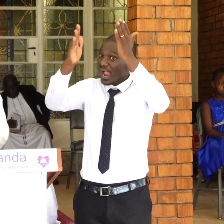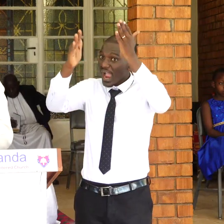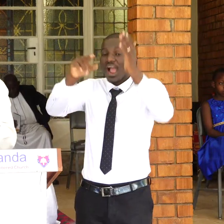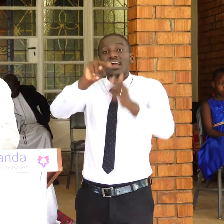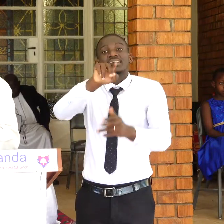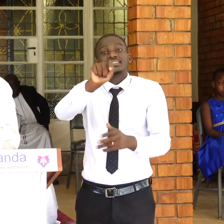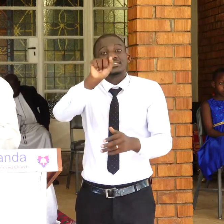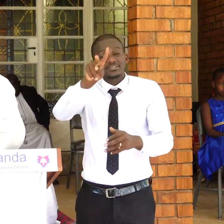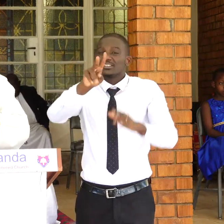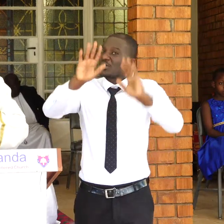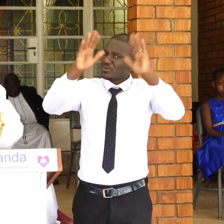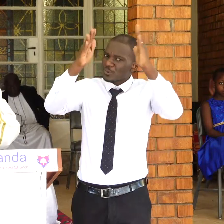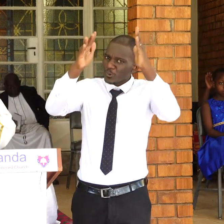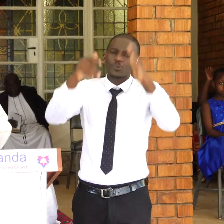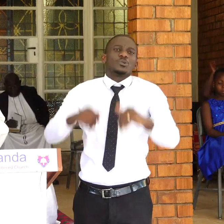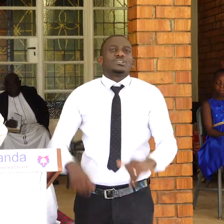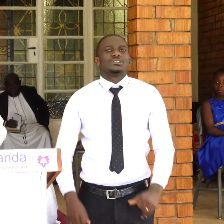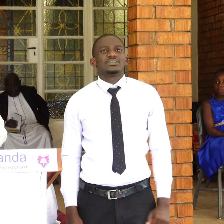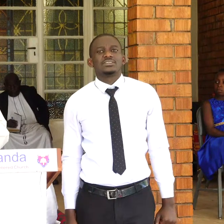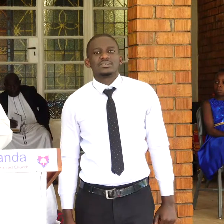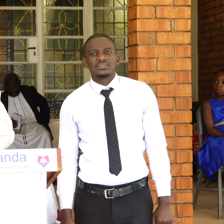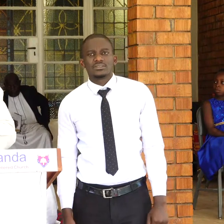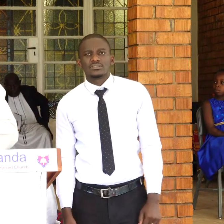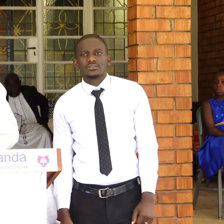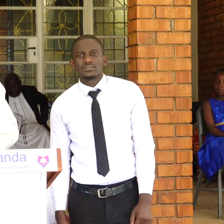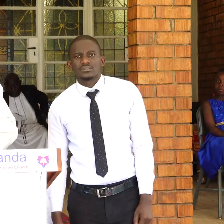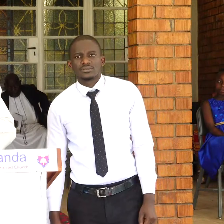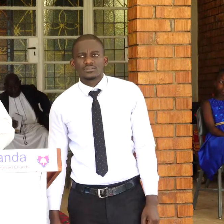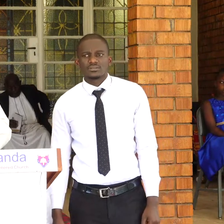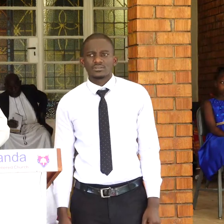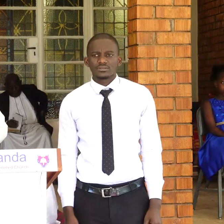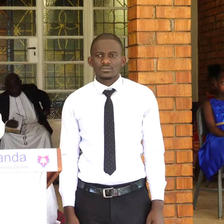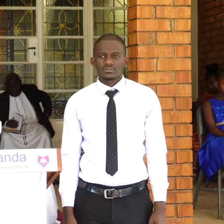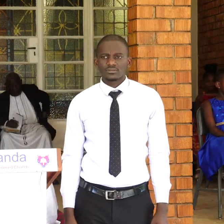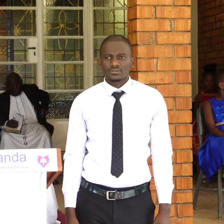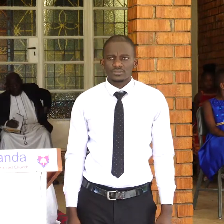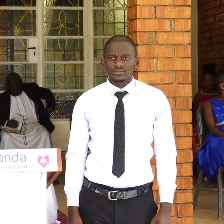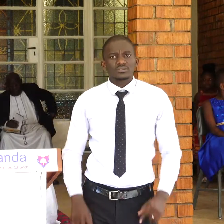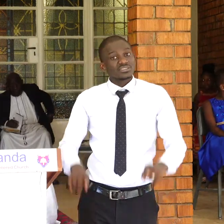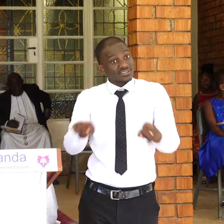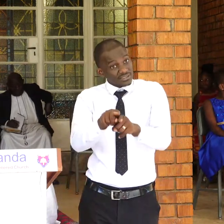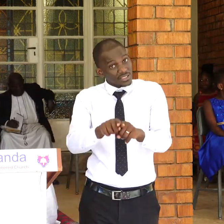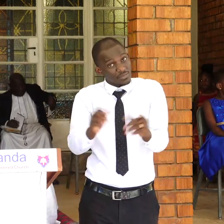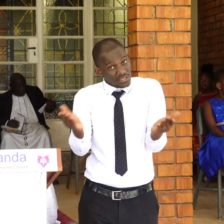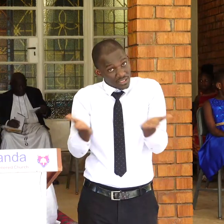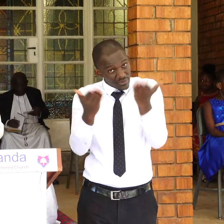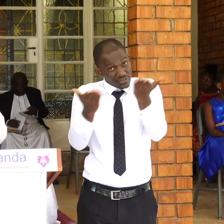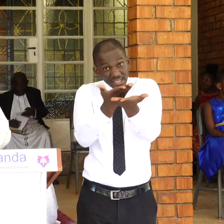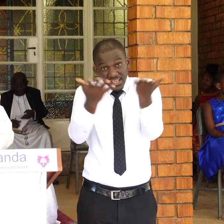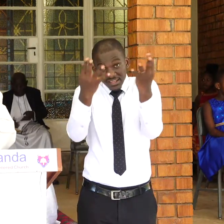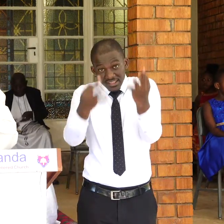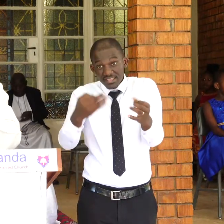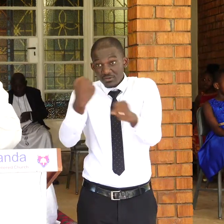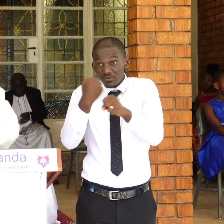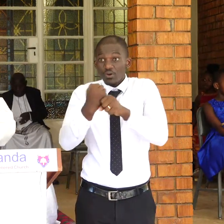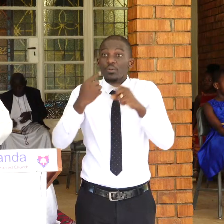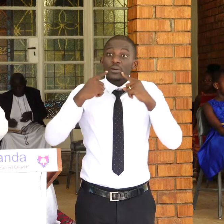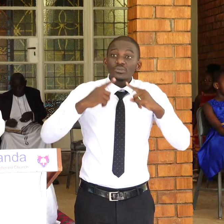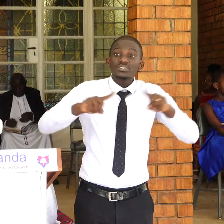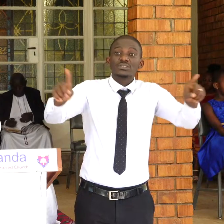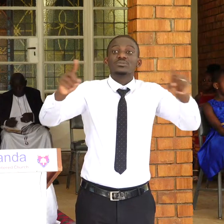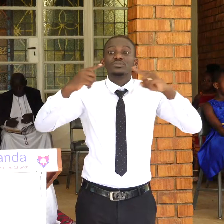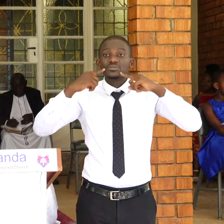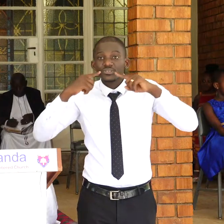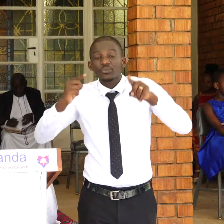ngalo, kikubire mu ngalo. Era mbakubiriza buli kye mwagala okukola bakulanga oba ki